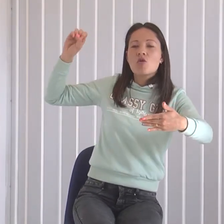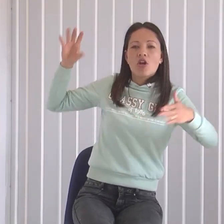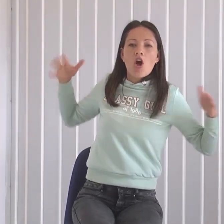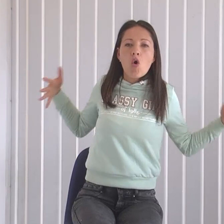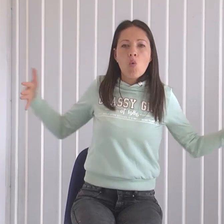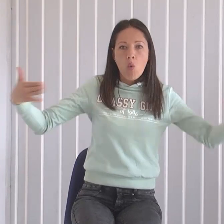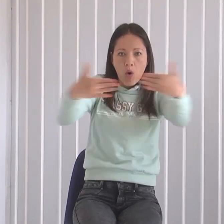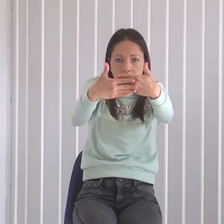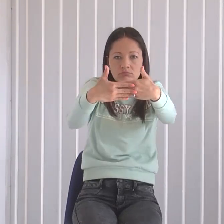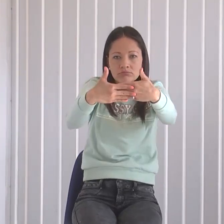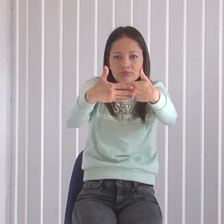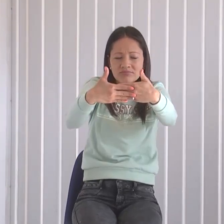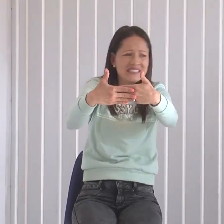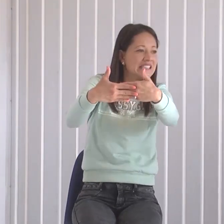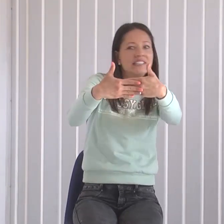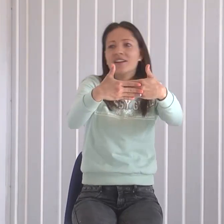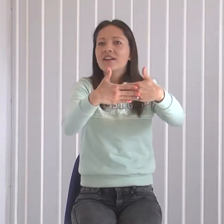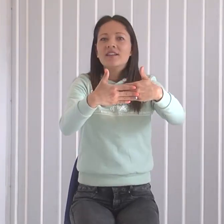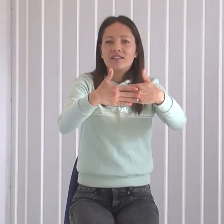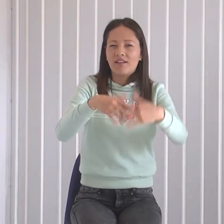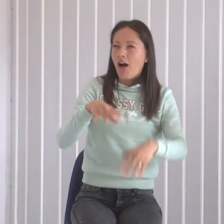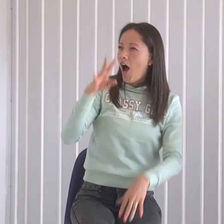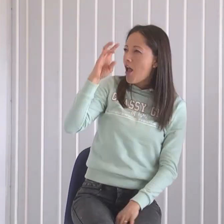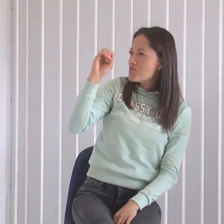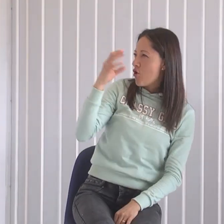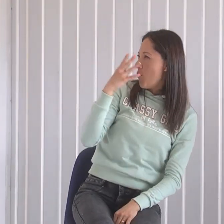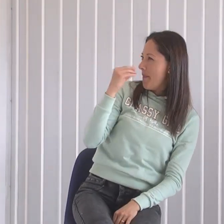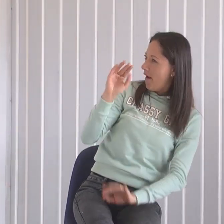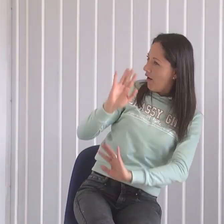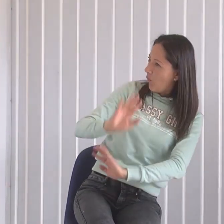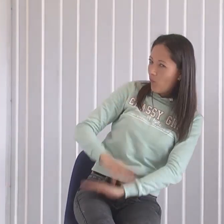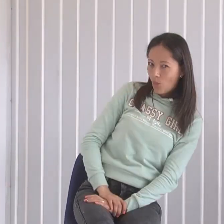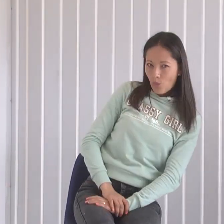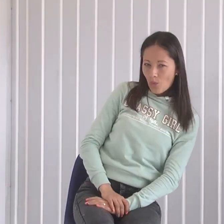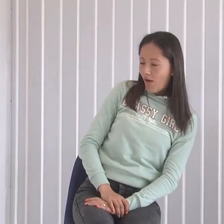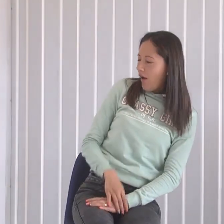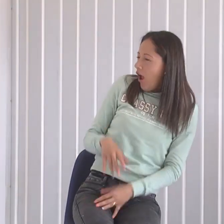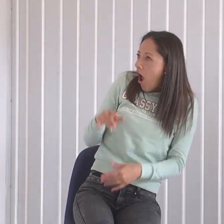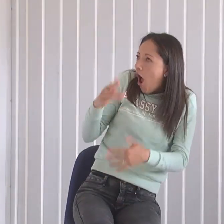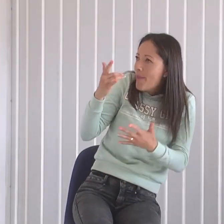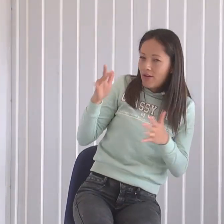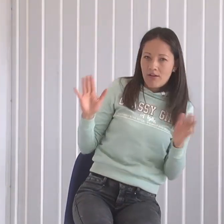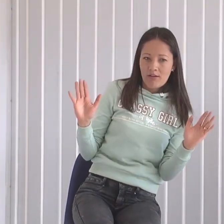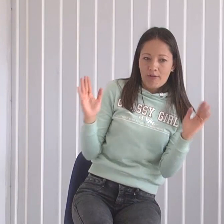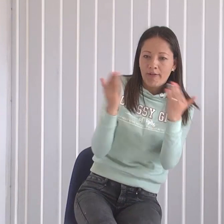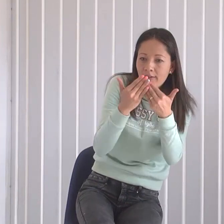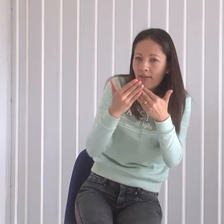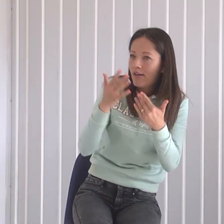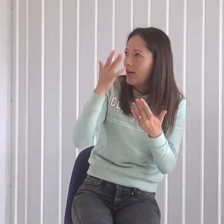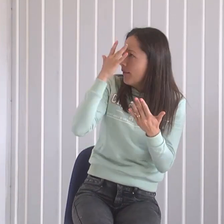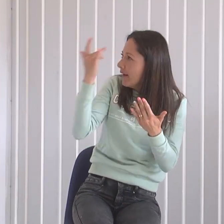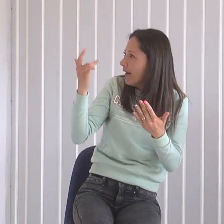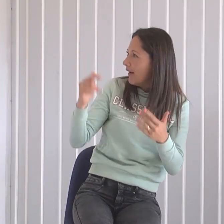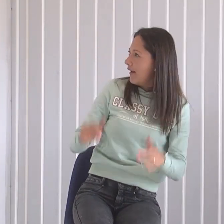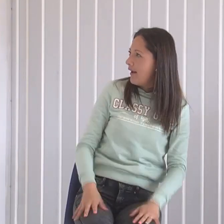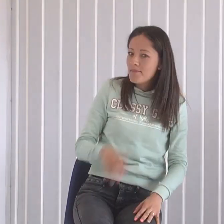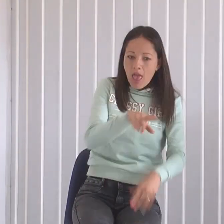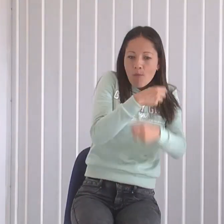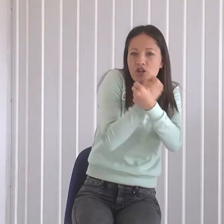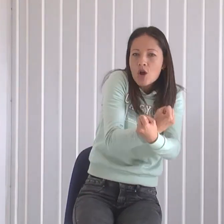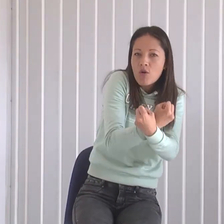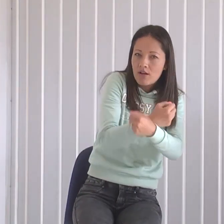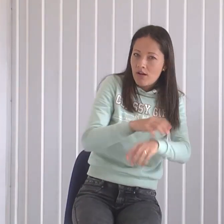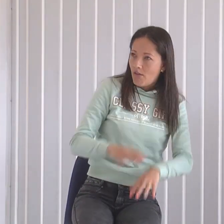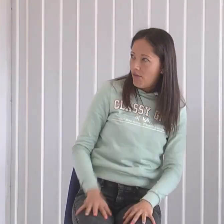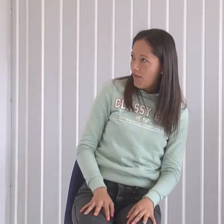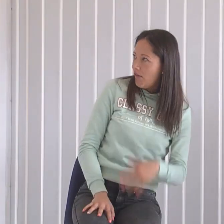encerró. Uy, qué esposo tan malvado, ¿no? ¿Cómo la va a encerrar? Vea, la